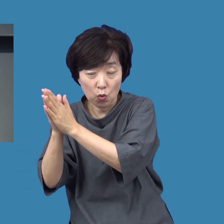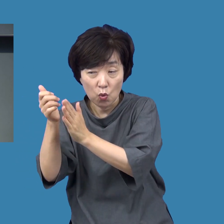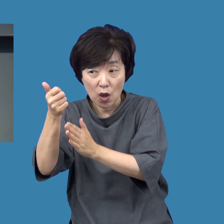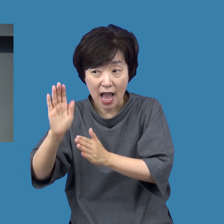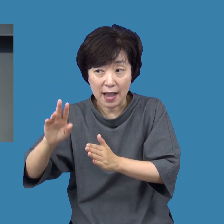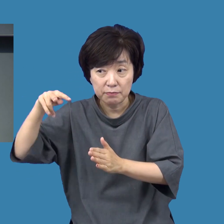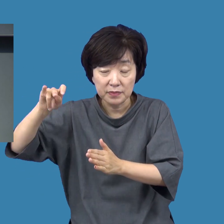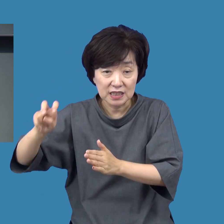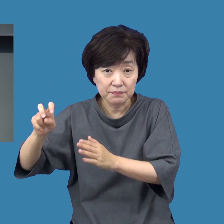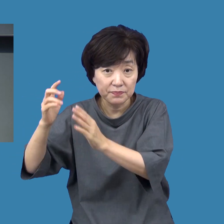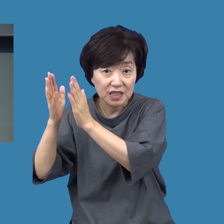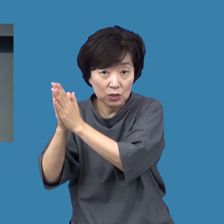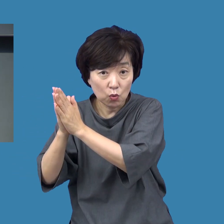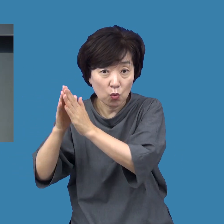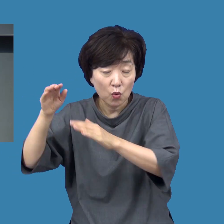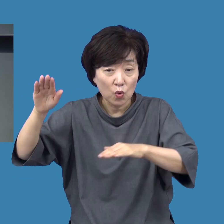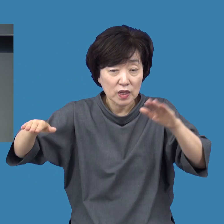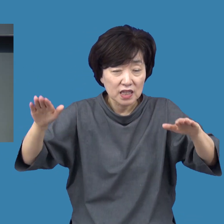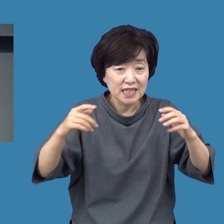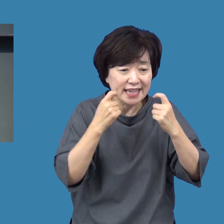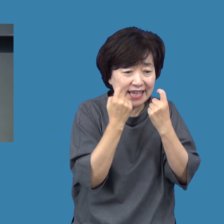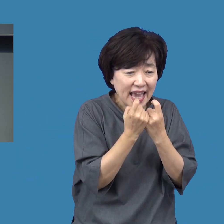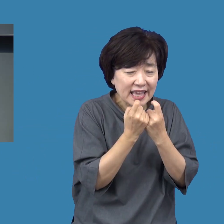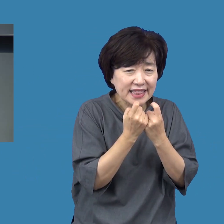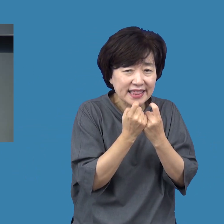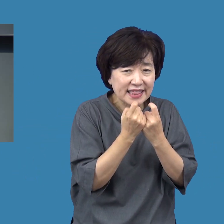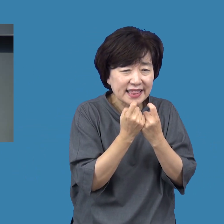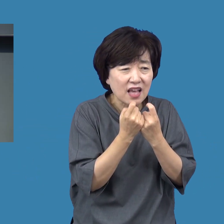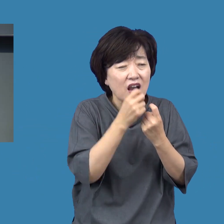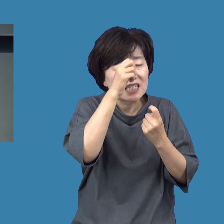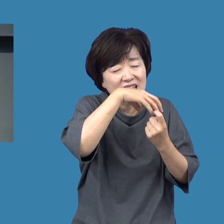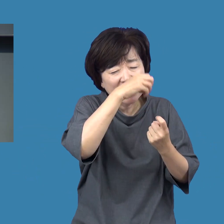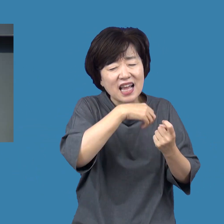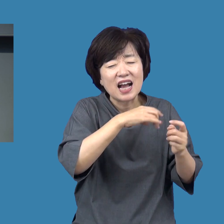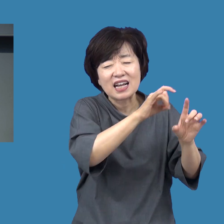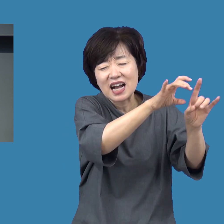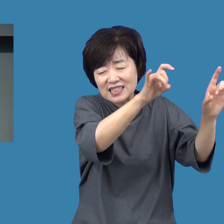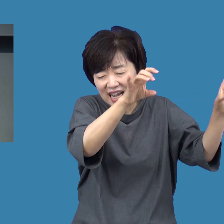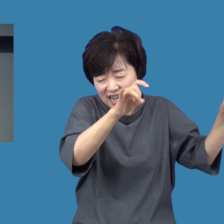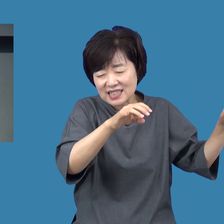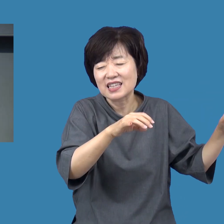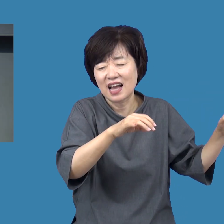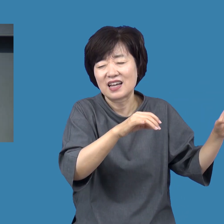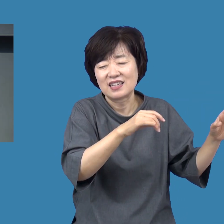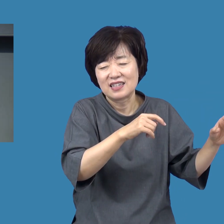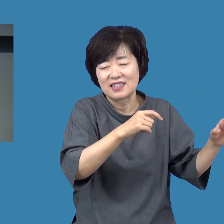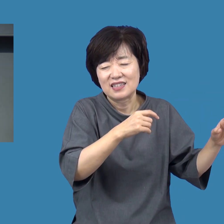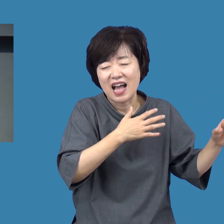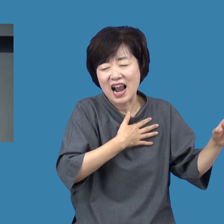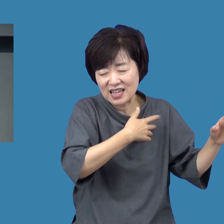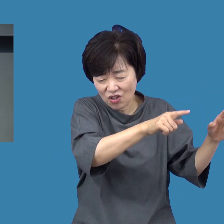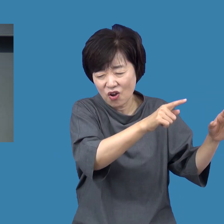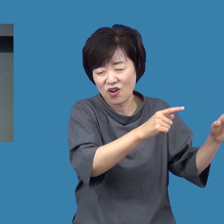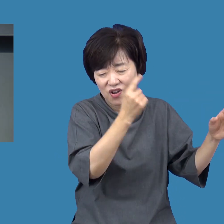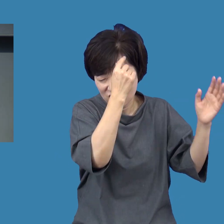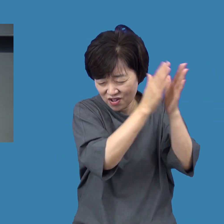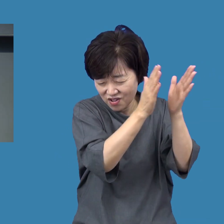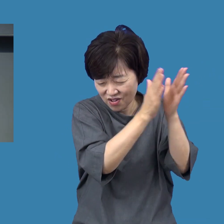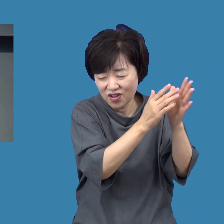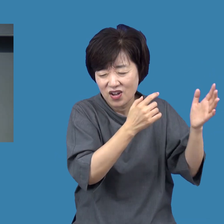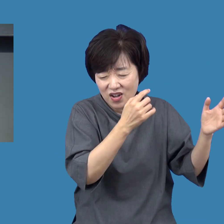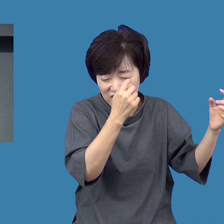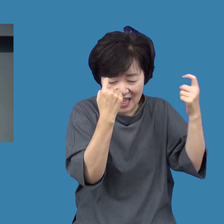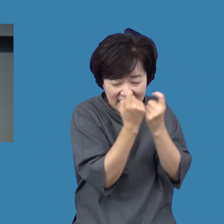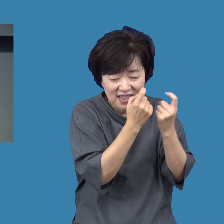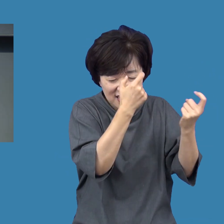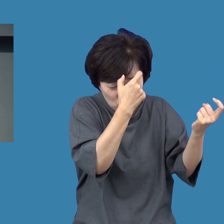그냥 우르르 기도하는 건 개인 기도하는 것이 한 자리에 그냥 모여 있는 거고, 보통 교회에서 기도한다고 했을 때는 대표